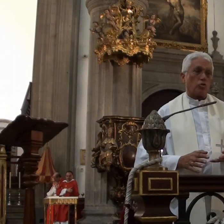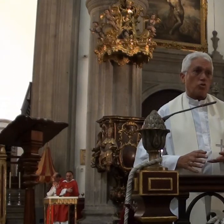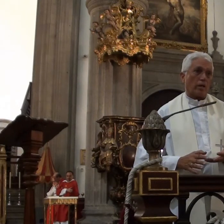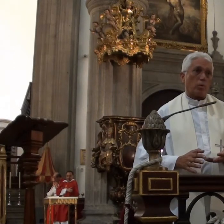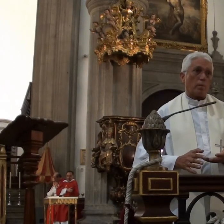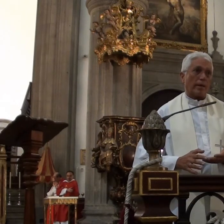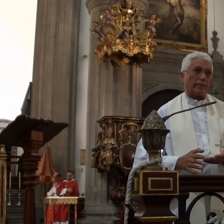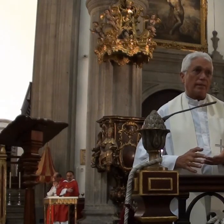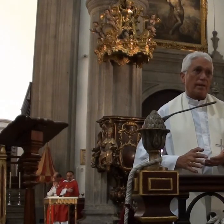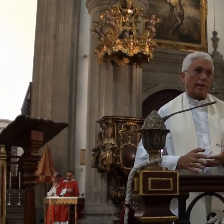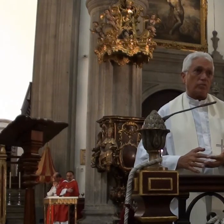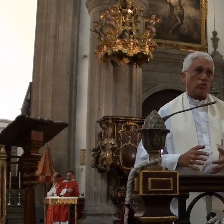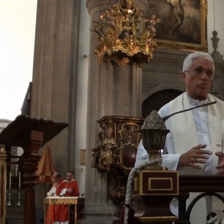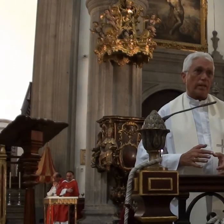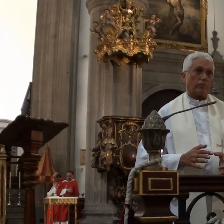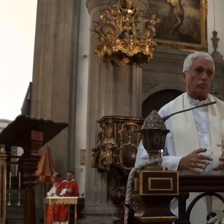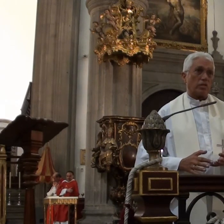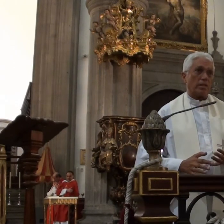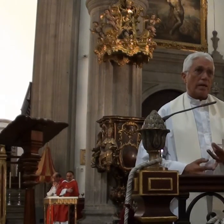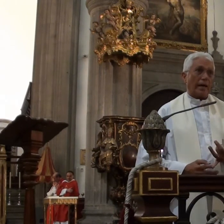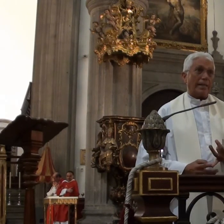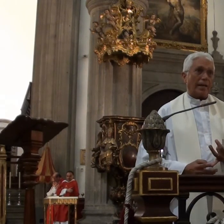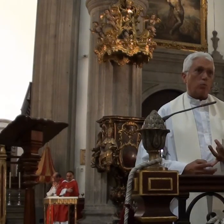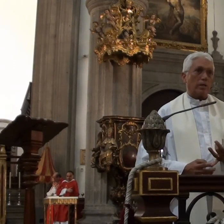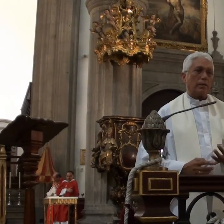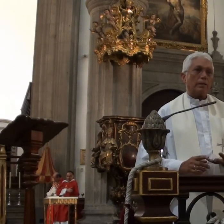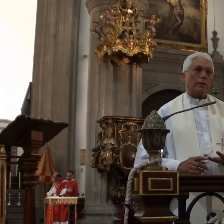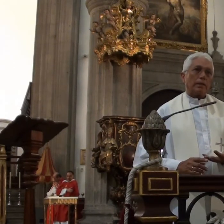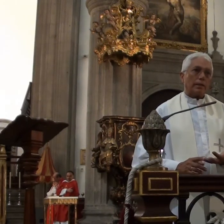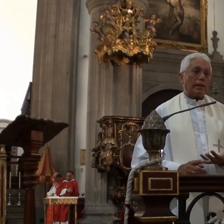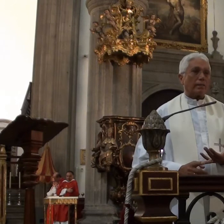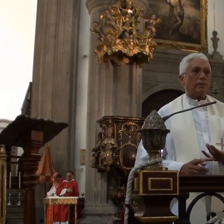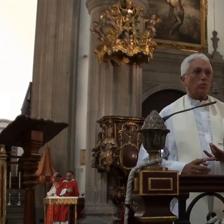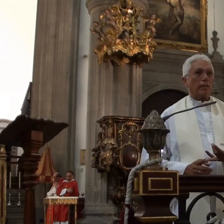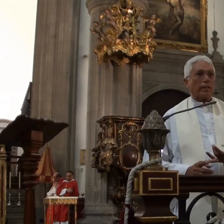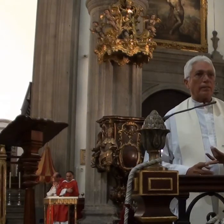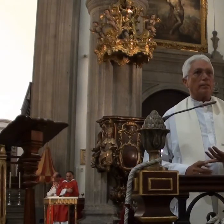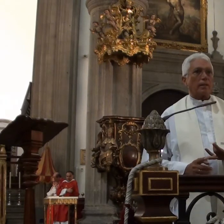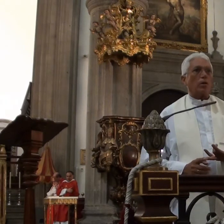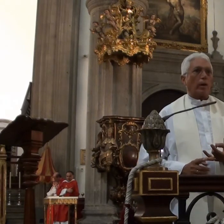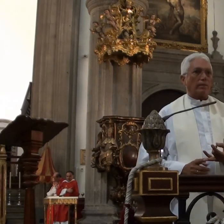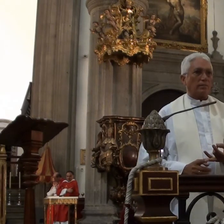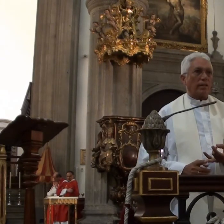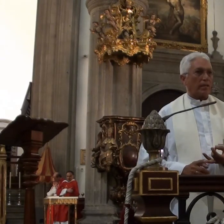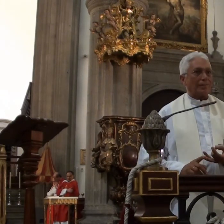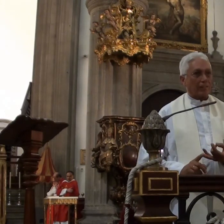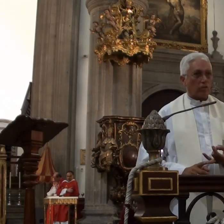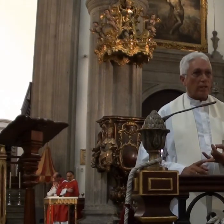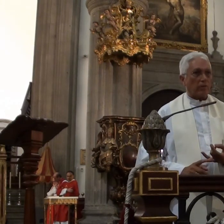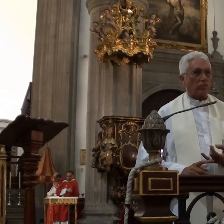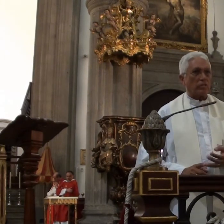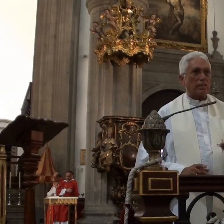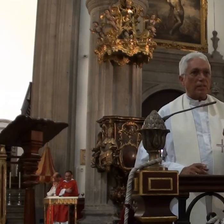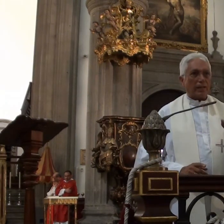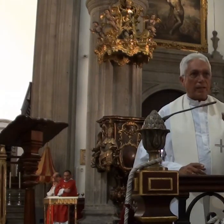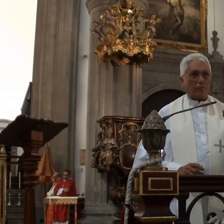a las ocho a las nueve a las 10 a las 11 a las 12 y a la una y a las cinco de la tarde tendremos la Eucaristía de